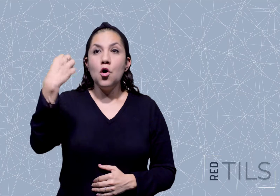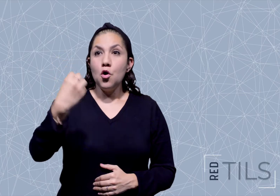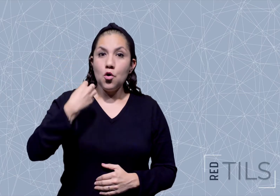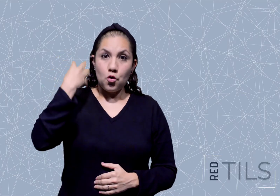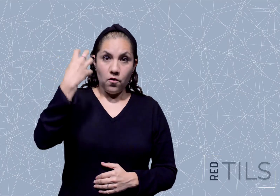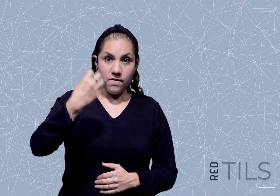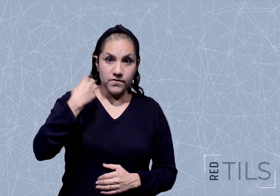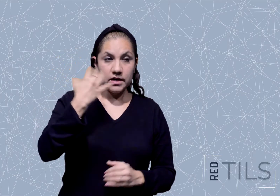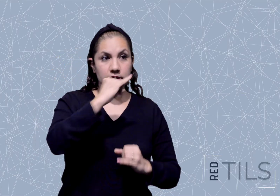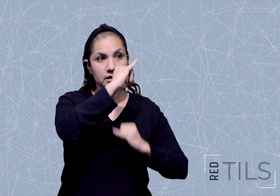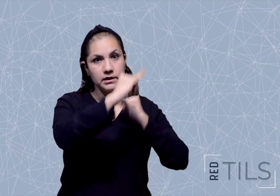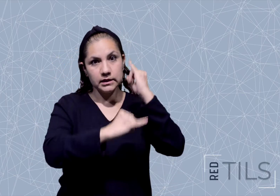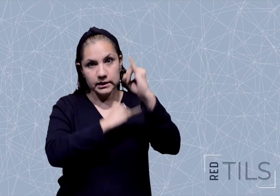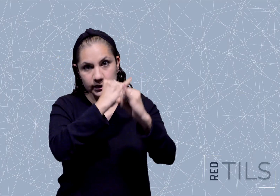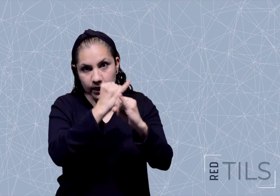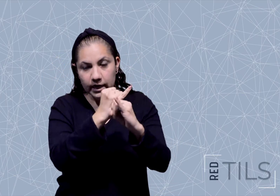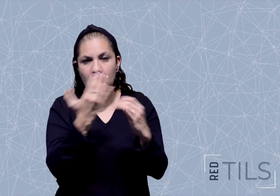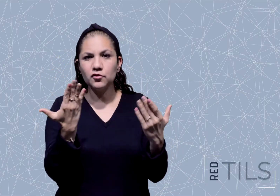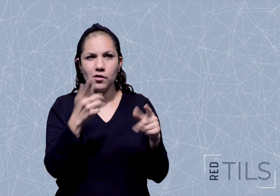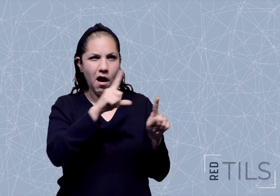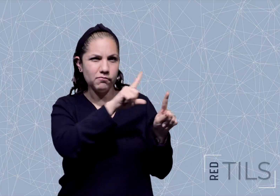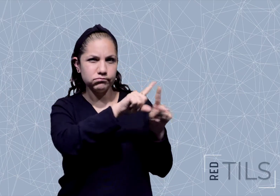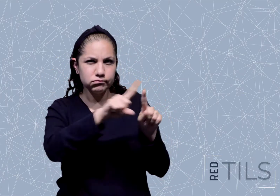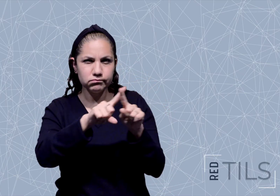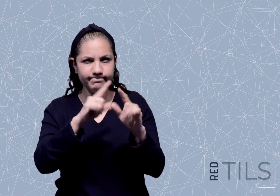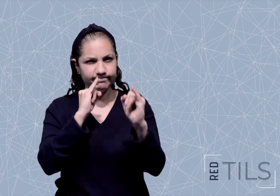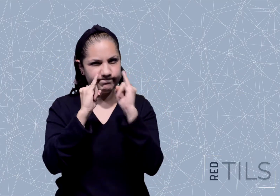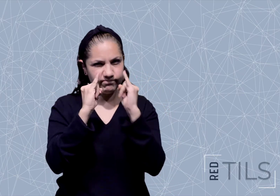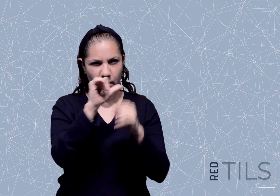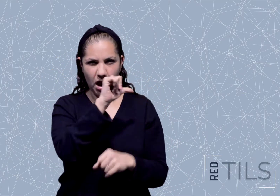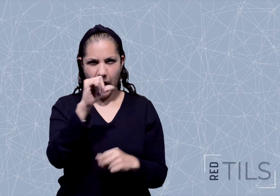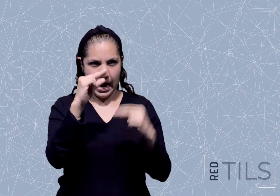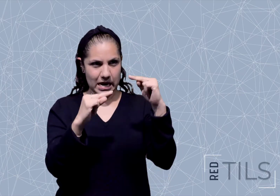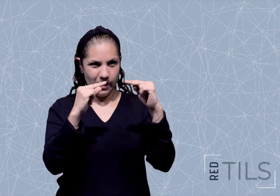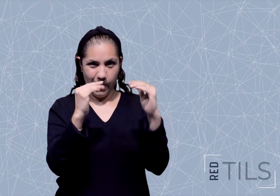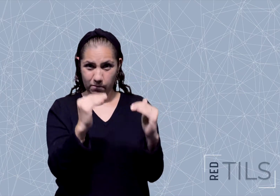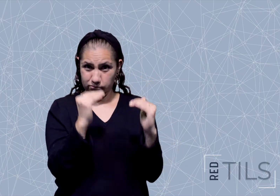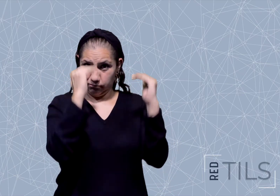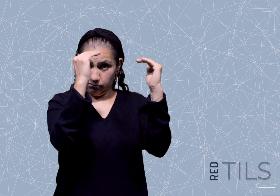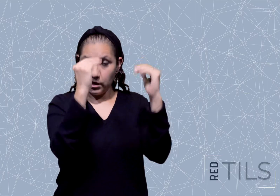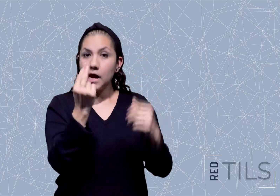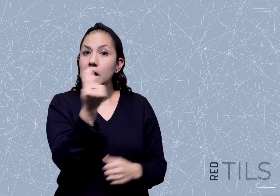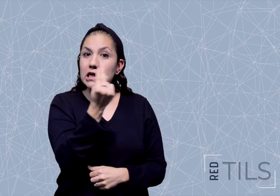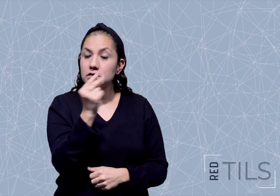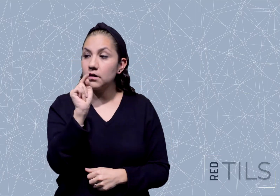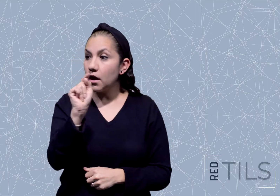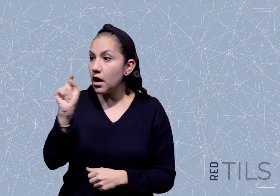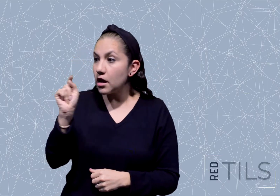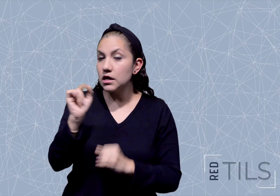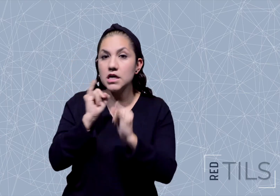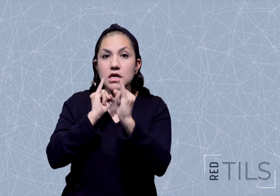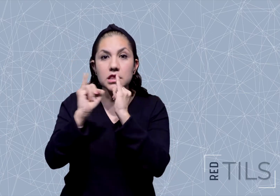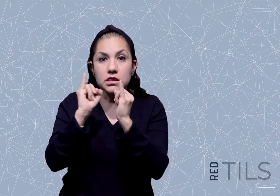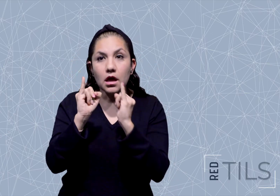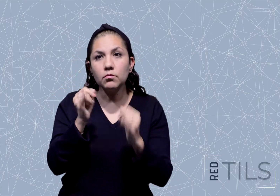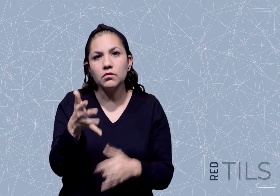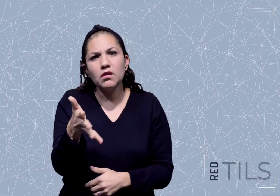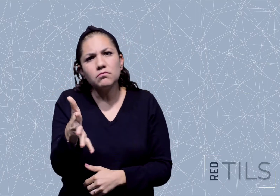Las conferencias internacionales y contextos de alto nivel requieren de intérpretes con grandes habilidades y mucho